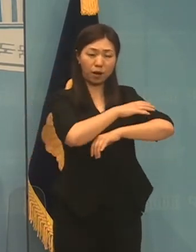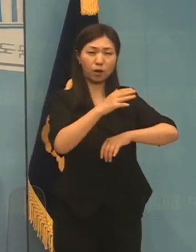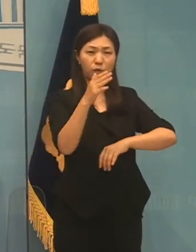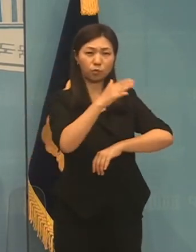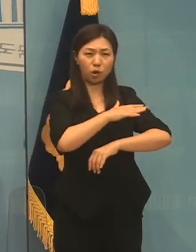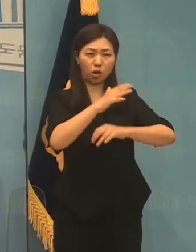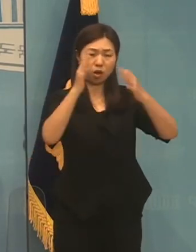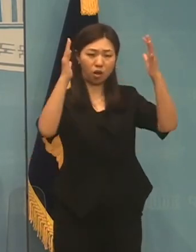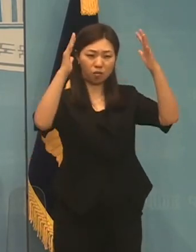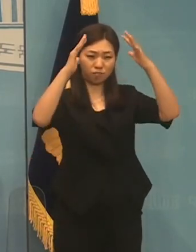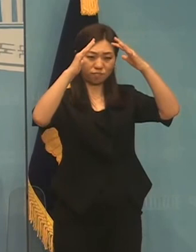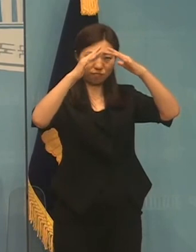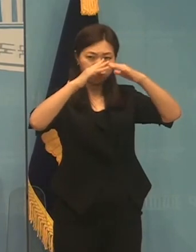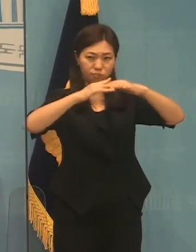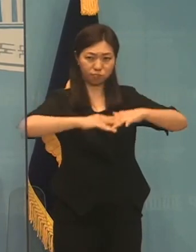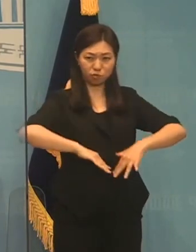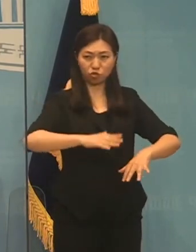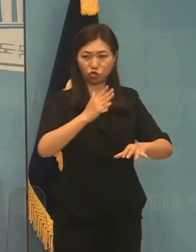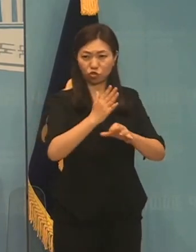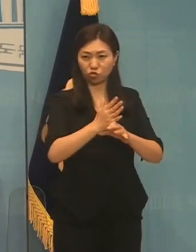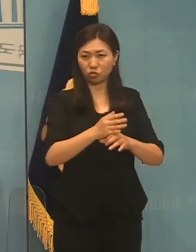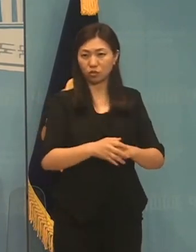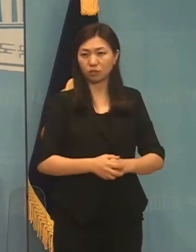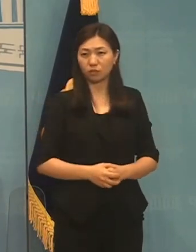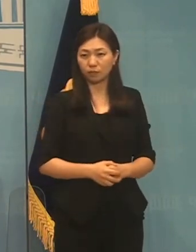무너져 내리고 있습니다.